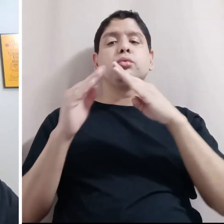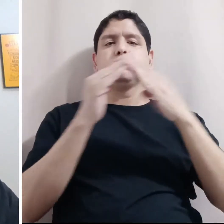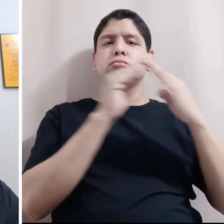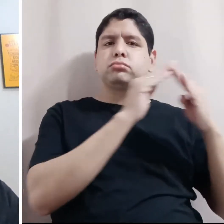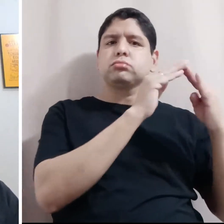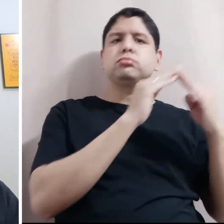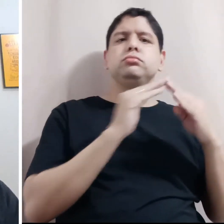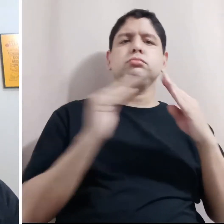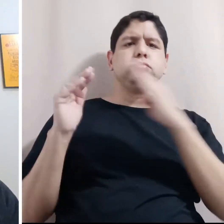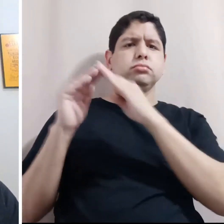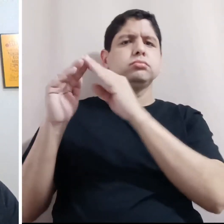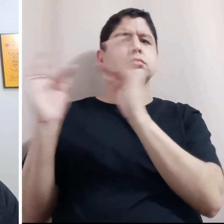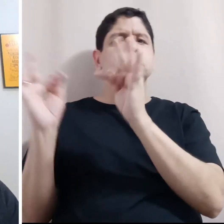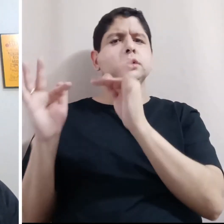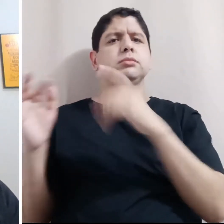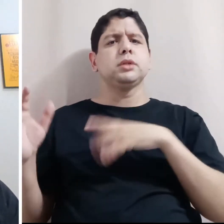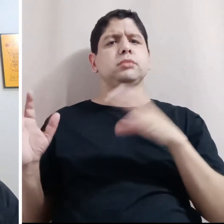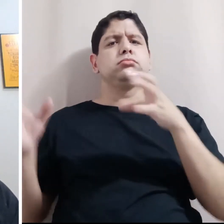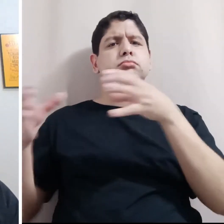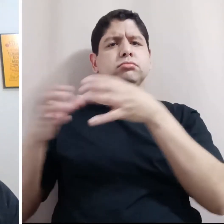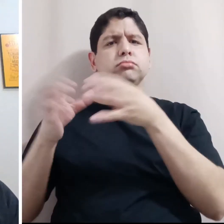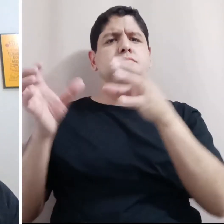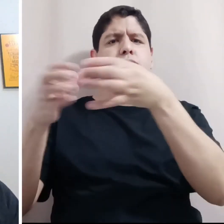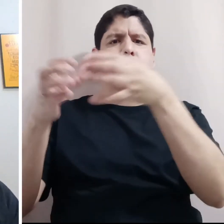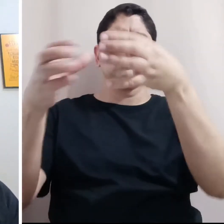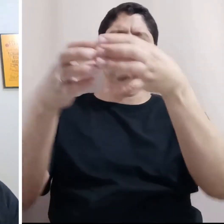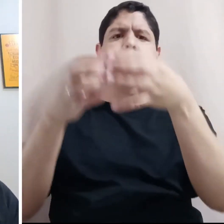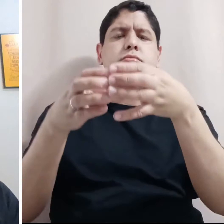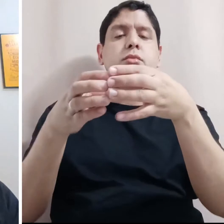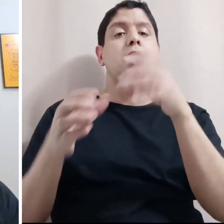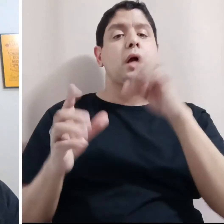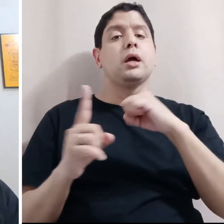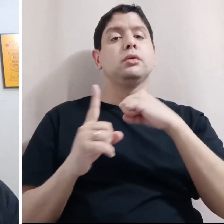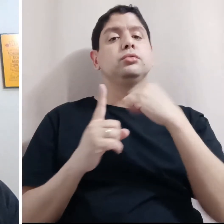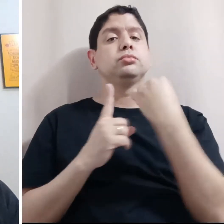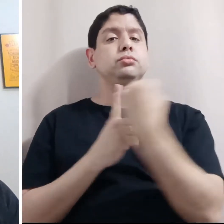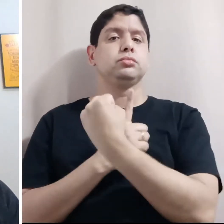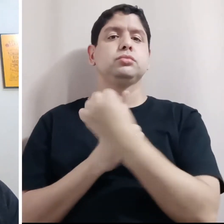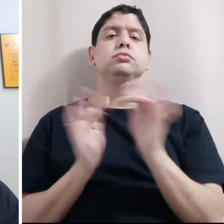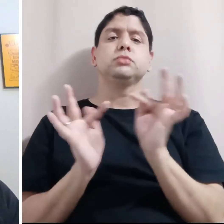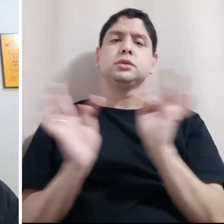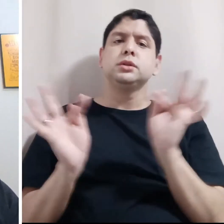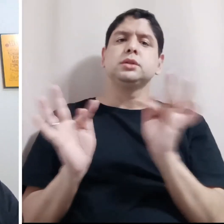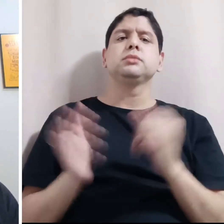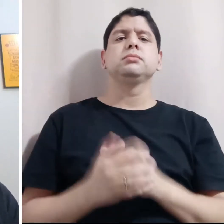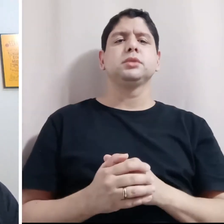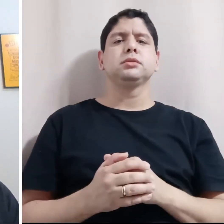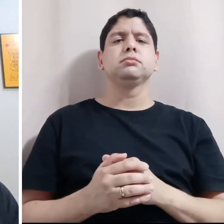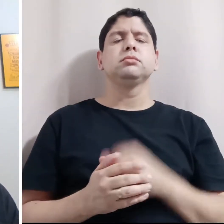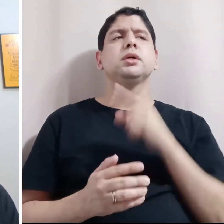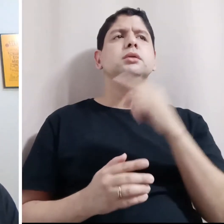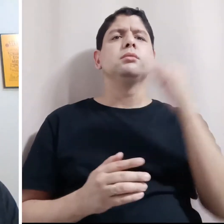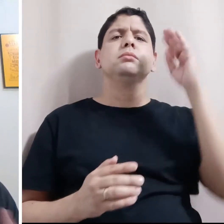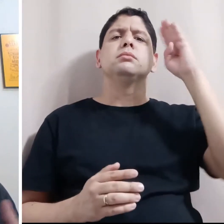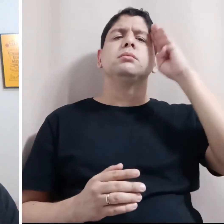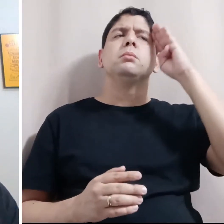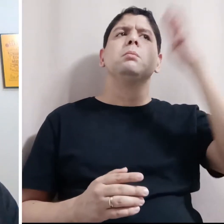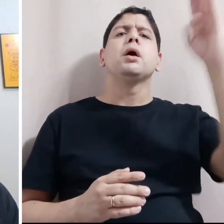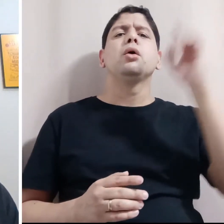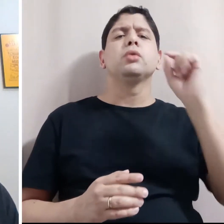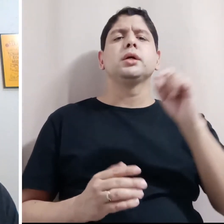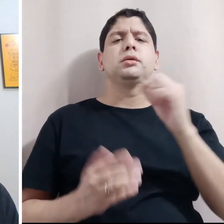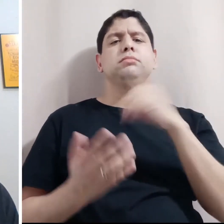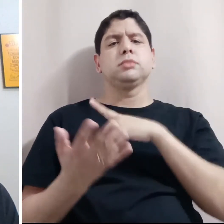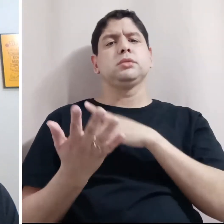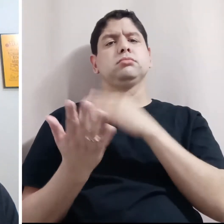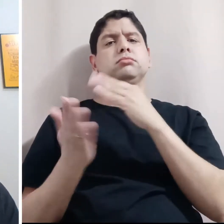em aldeias, índios, né, que tinham sociedades, que eram sociedades, a gente pode dizer, de certa forma, simples,